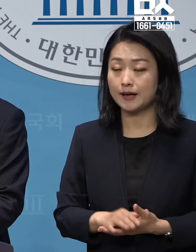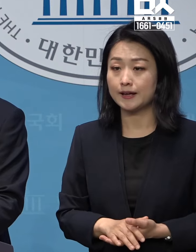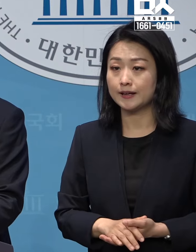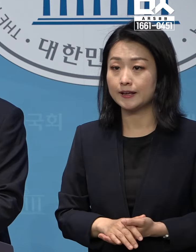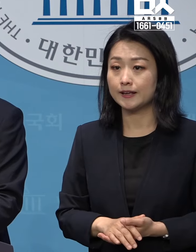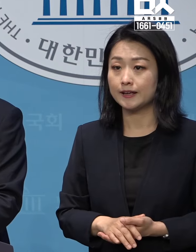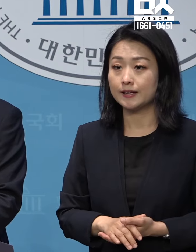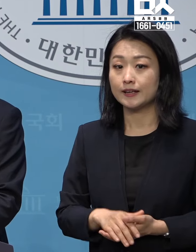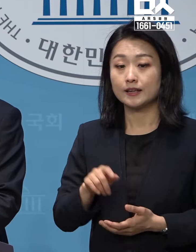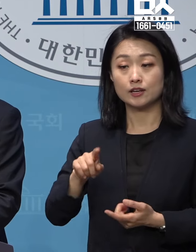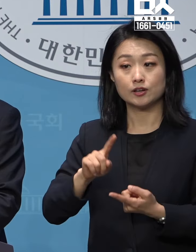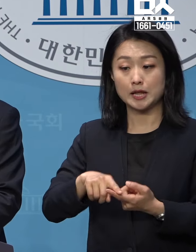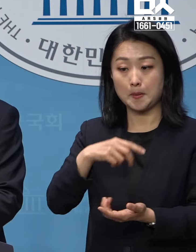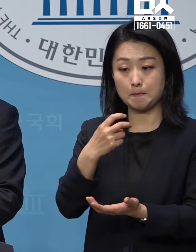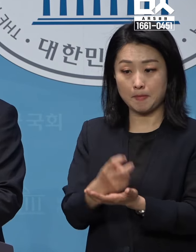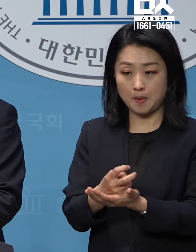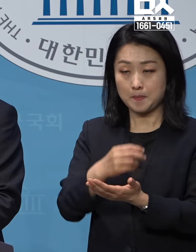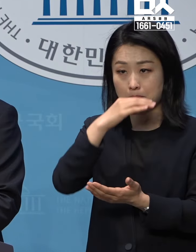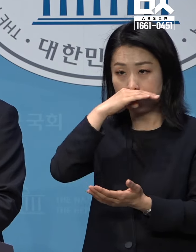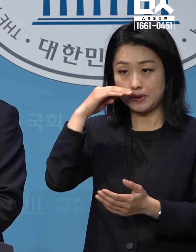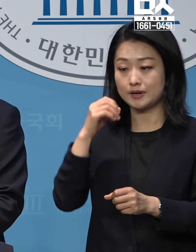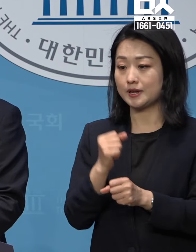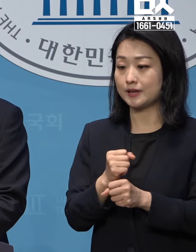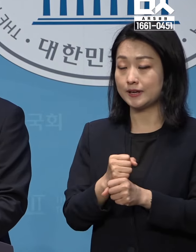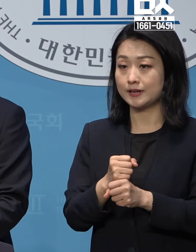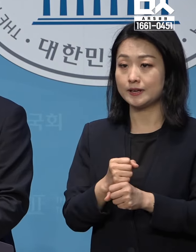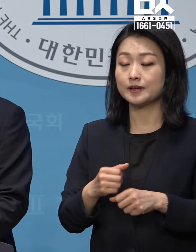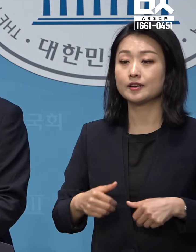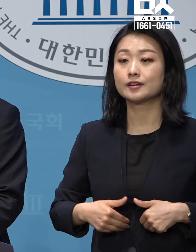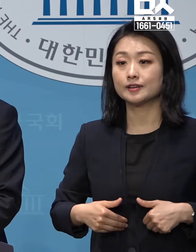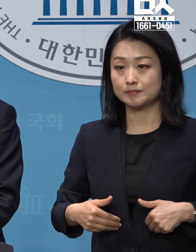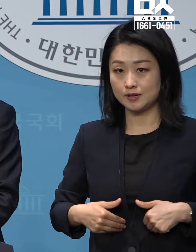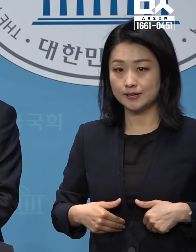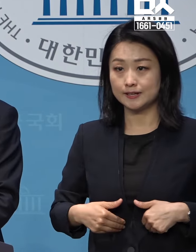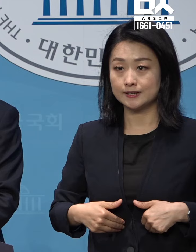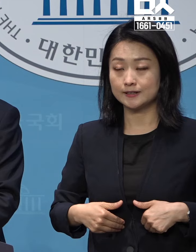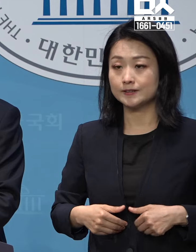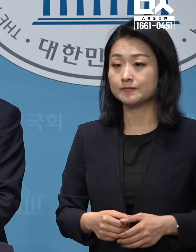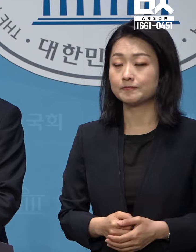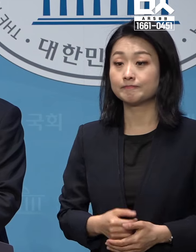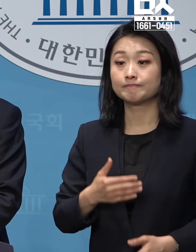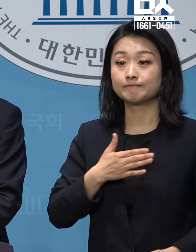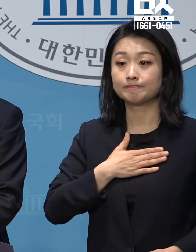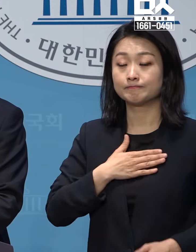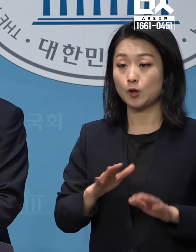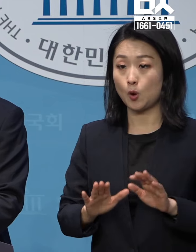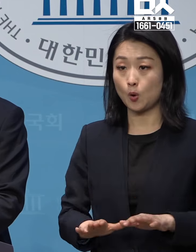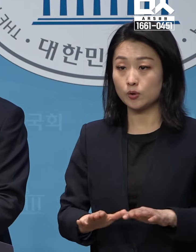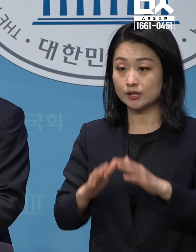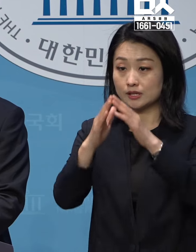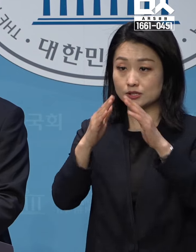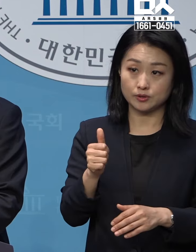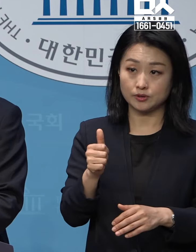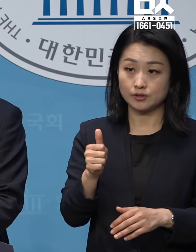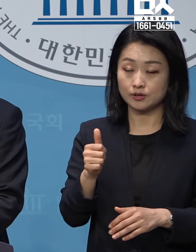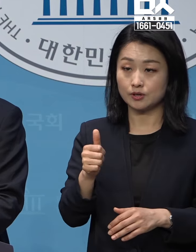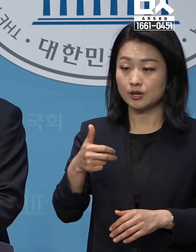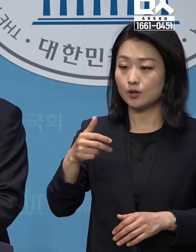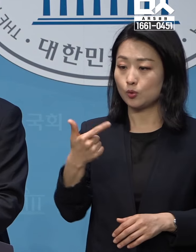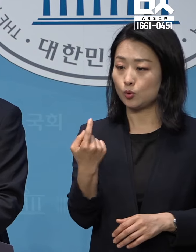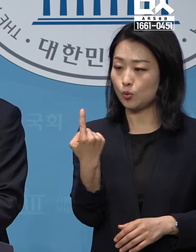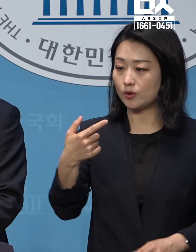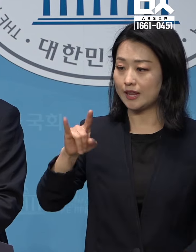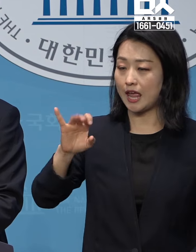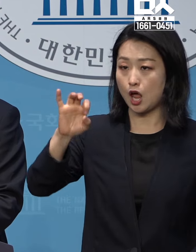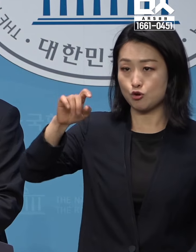이와 관련한 법과 제도를 시급히 정비해야 합니다. 저는 오늘 전두환, 노태우 등